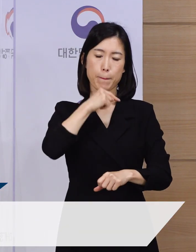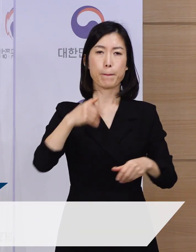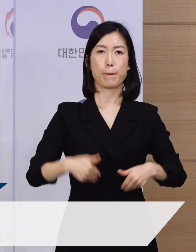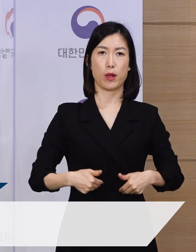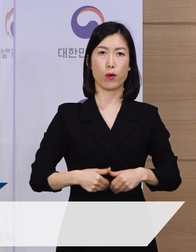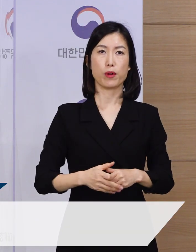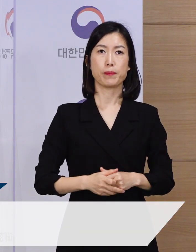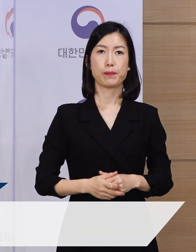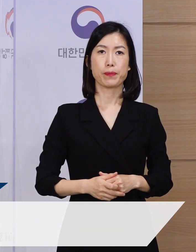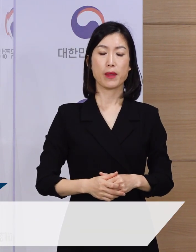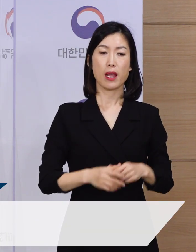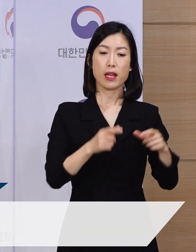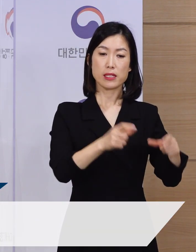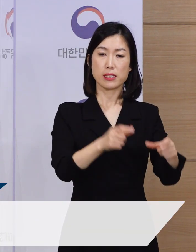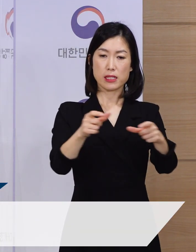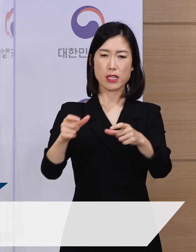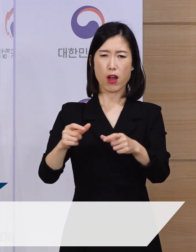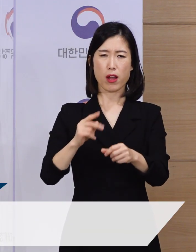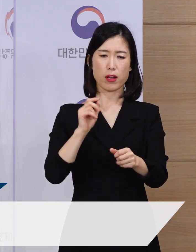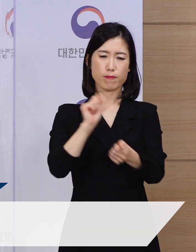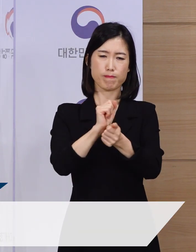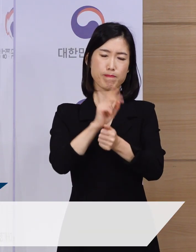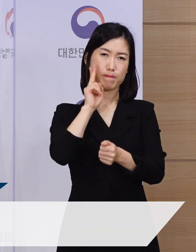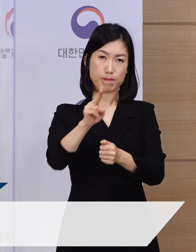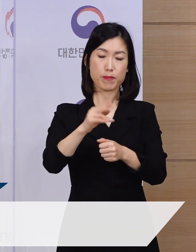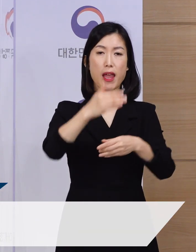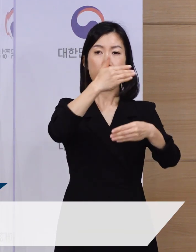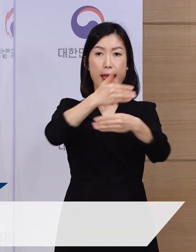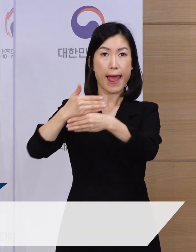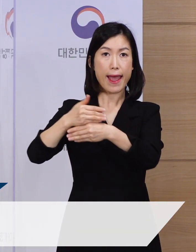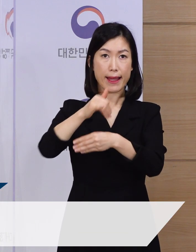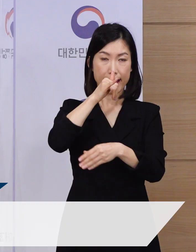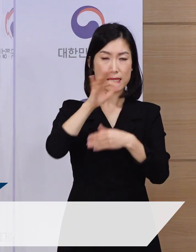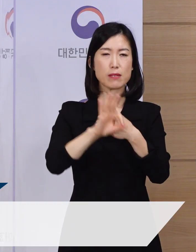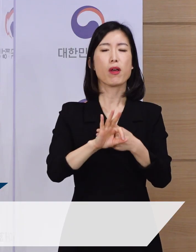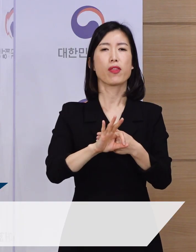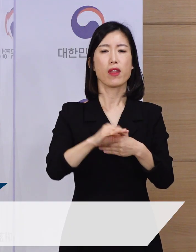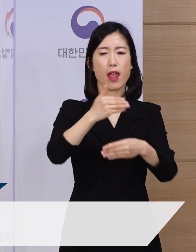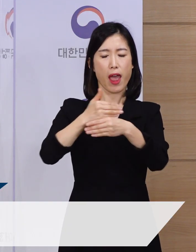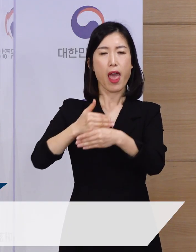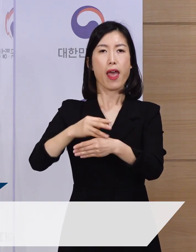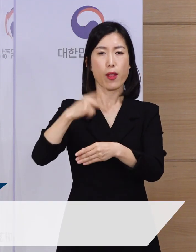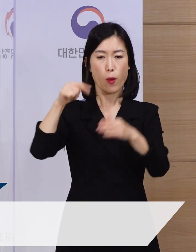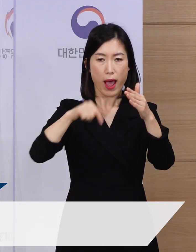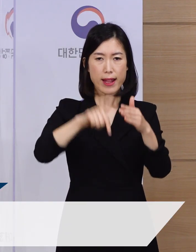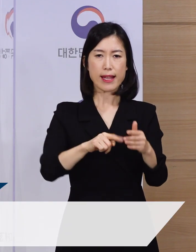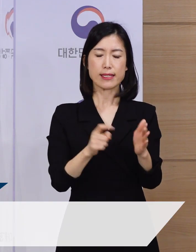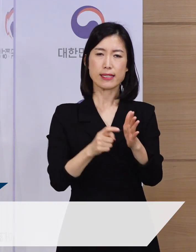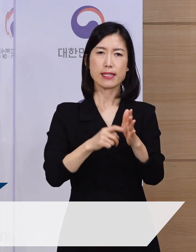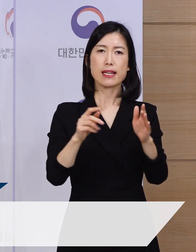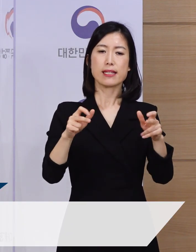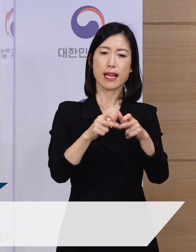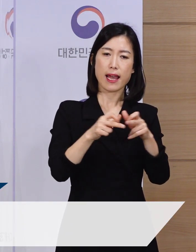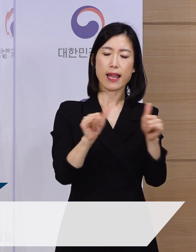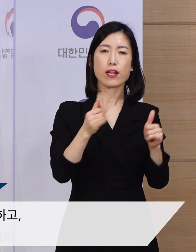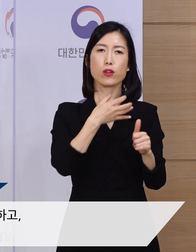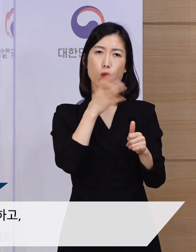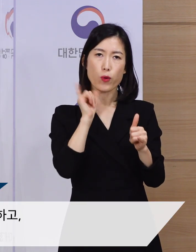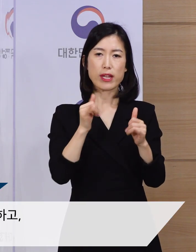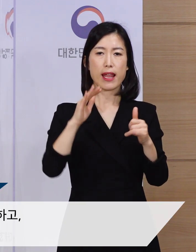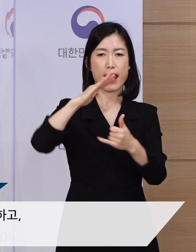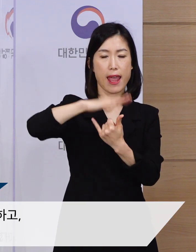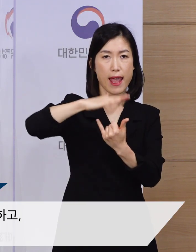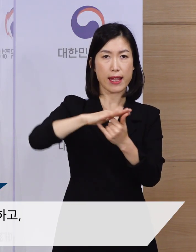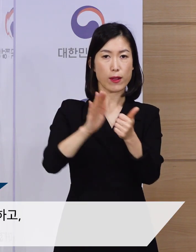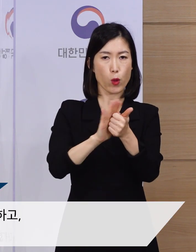지역의 유행이 심하여 휴가 나는 경우에도 긴급 돌봄 등 필수 서비스를 제공해야 합니다.